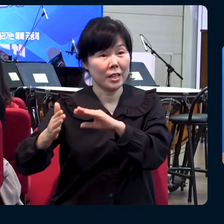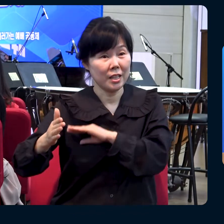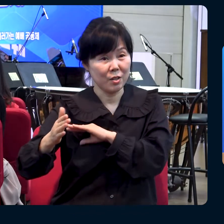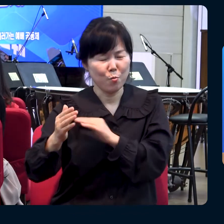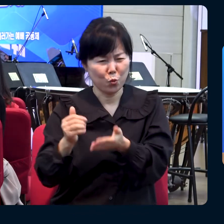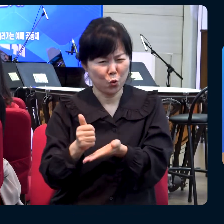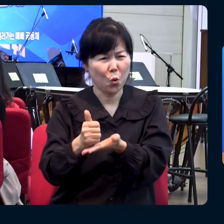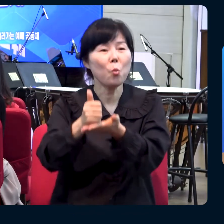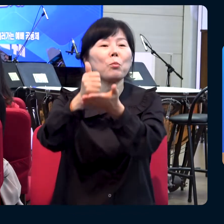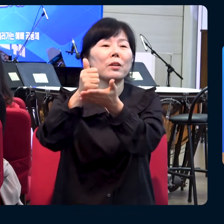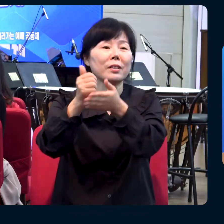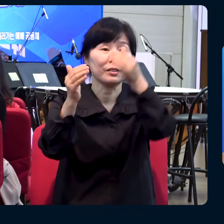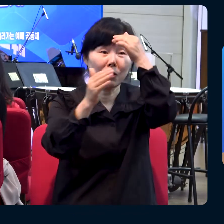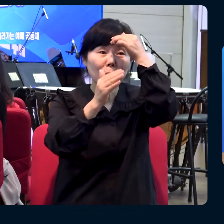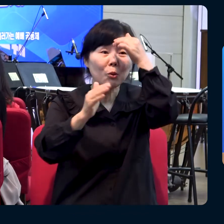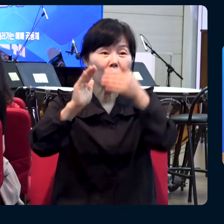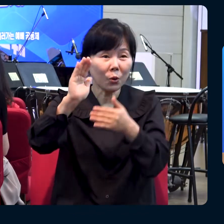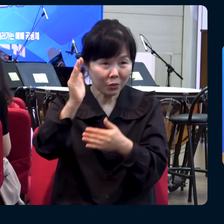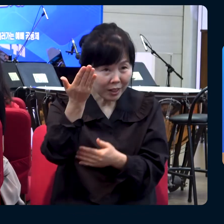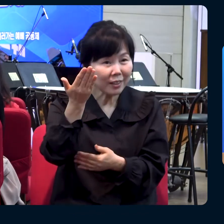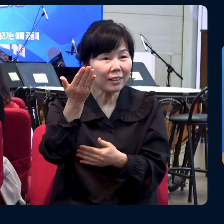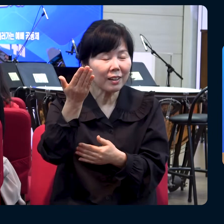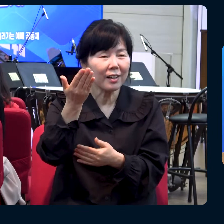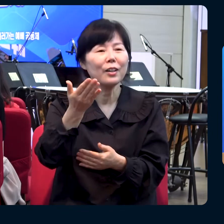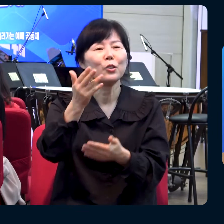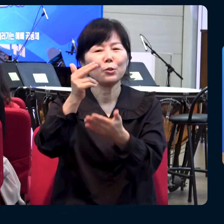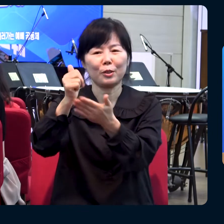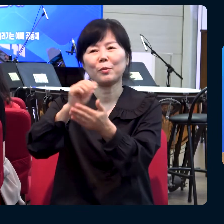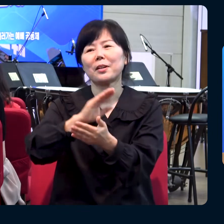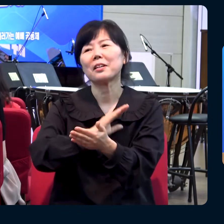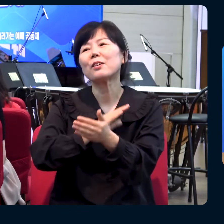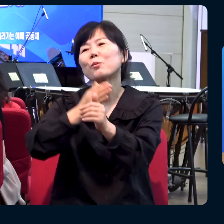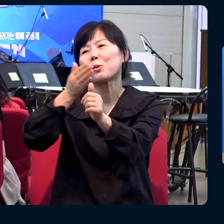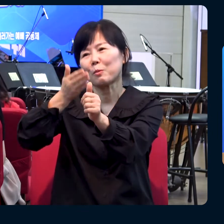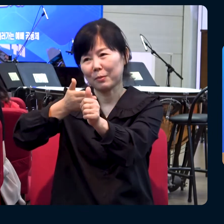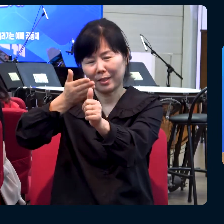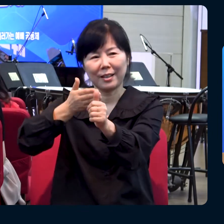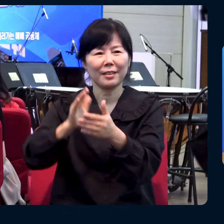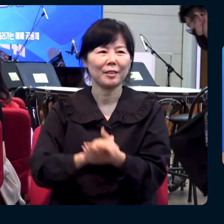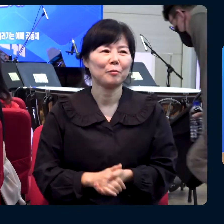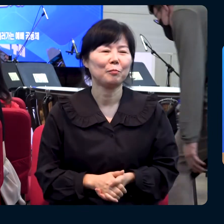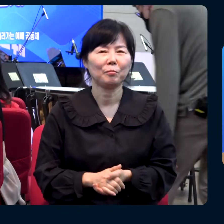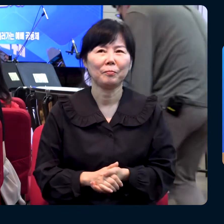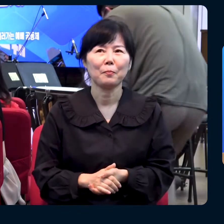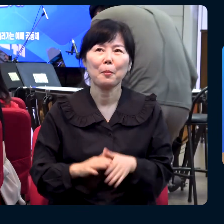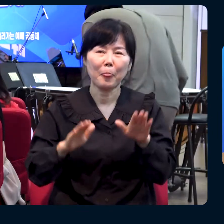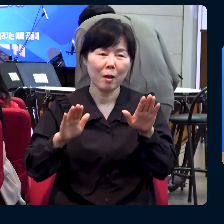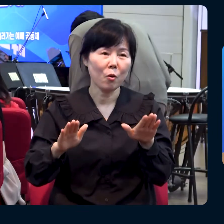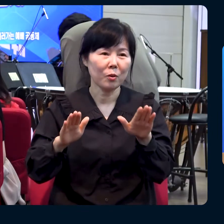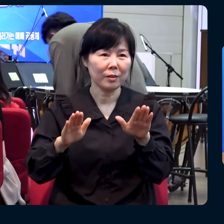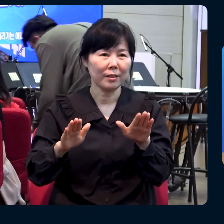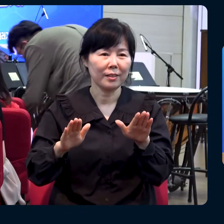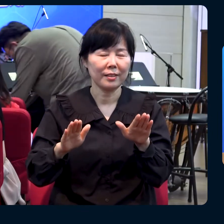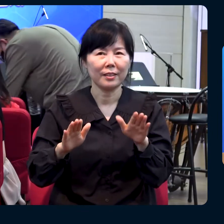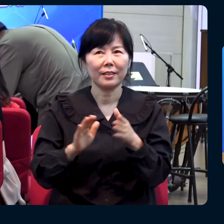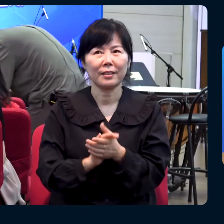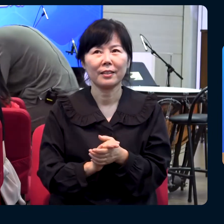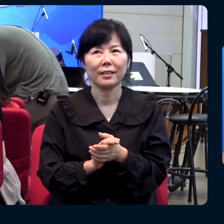교회, 멋진 성도들이 되어주시기를 주님의 이름으로 부탁드립니다. 오늘 저녁에 저는